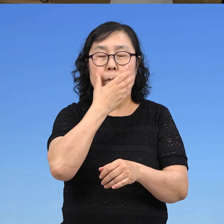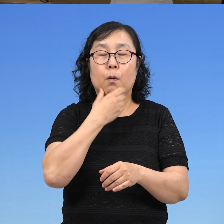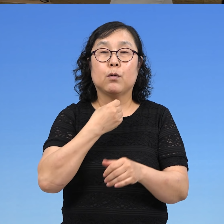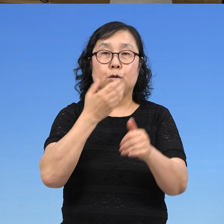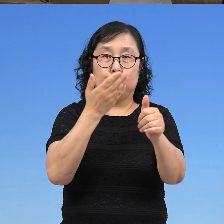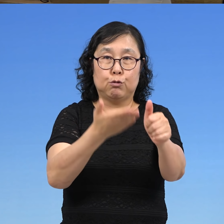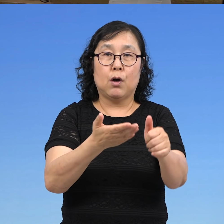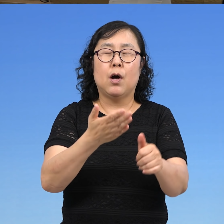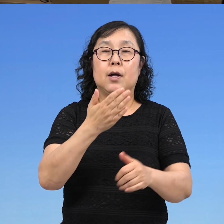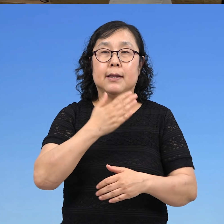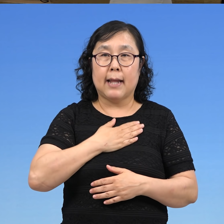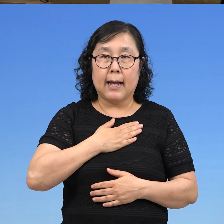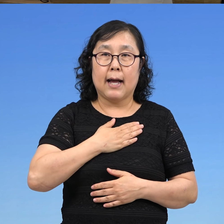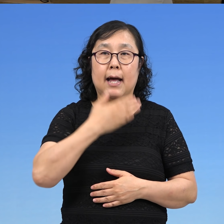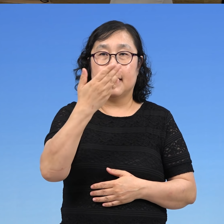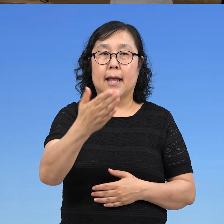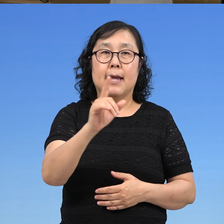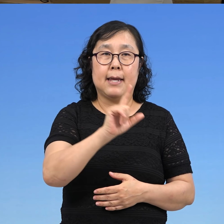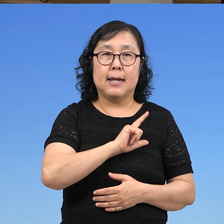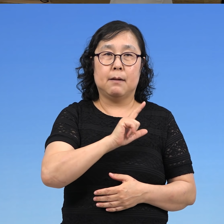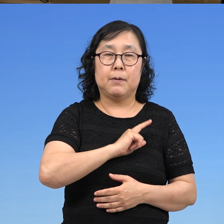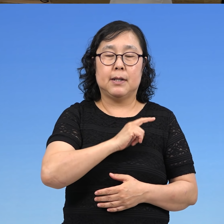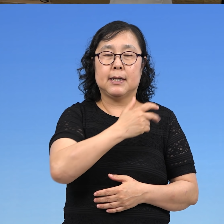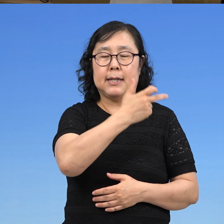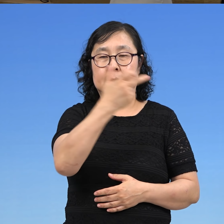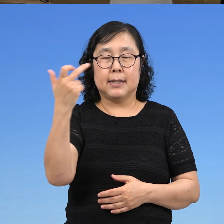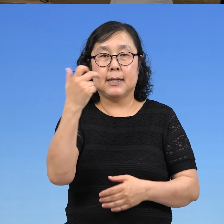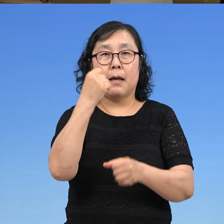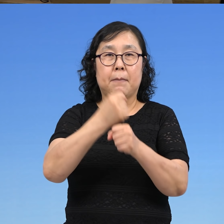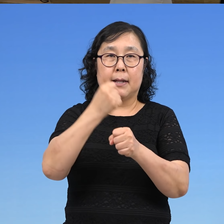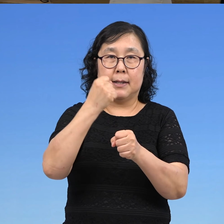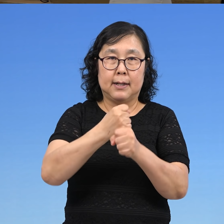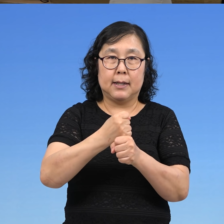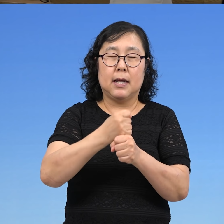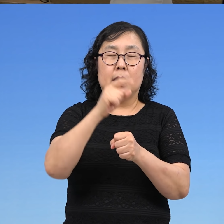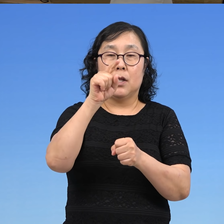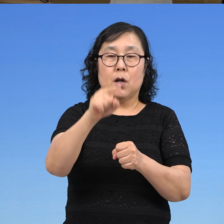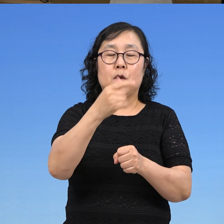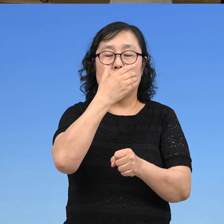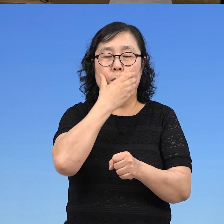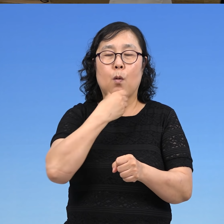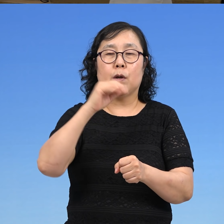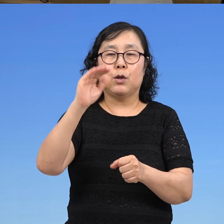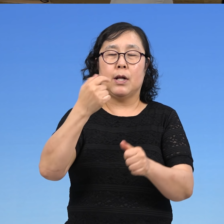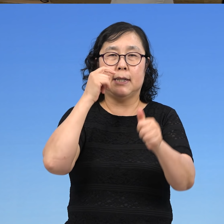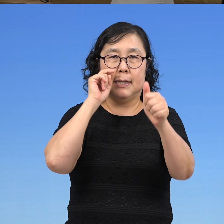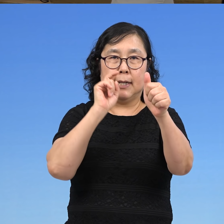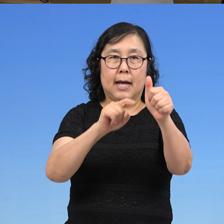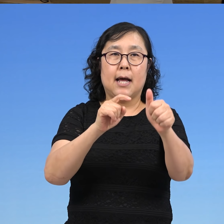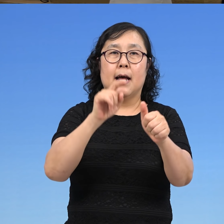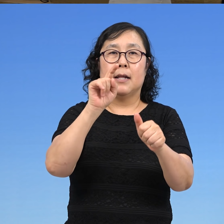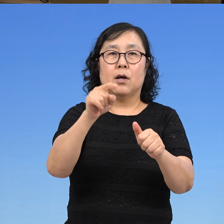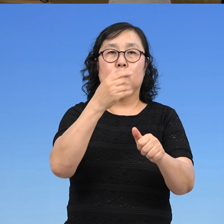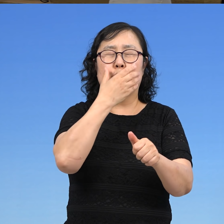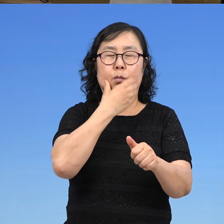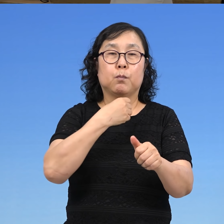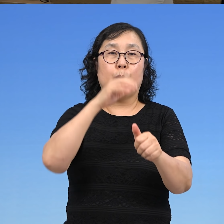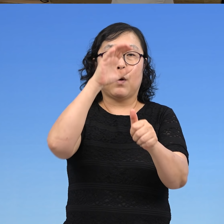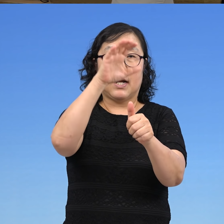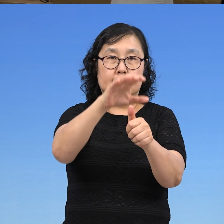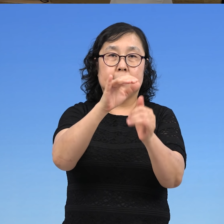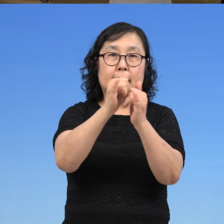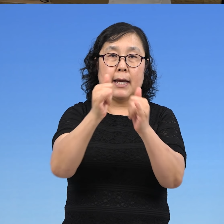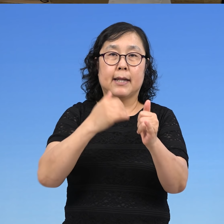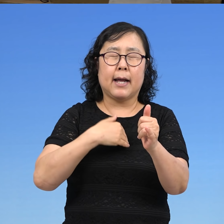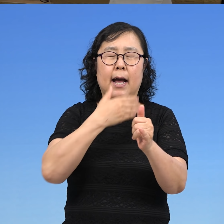너에게 복을 주어 내가 너의 이름을 창대하게 하리니 너는 복이 될지라 너를